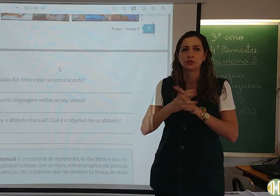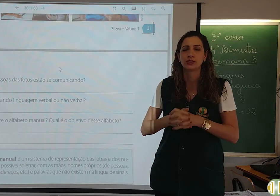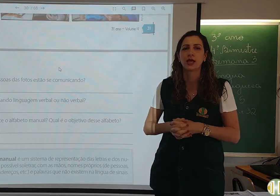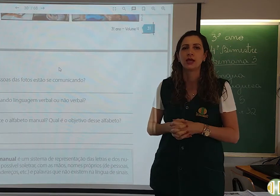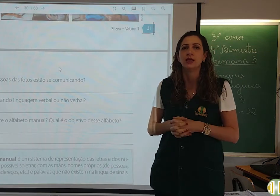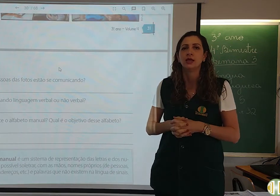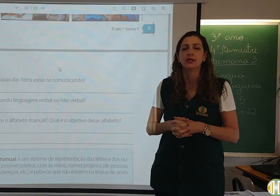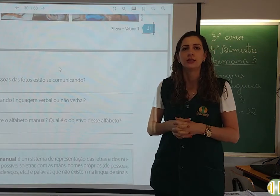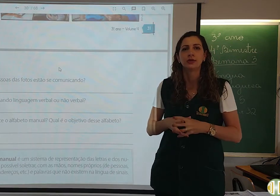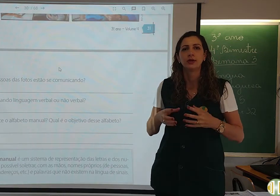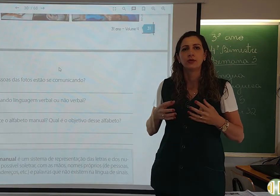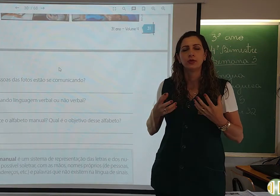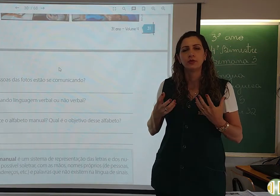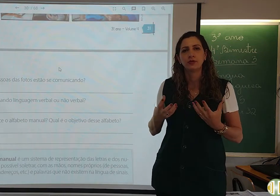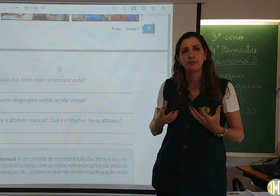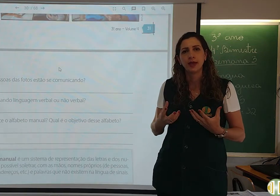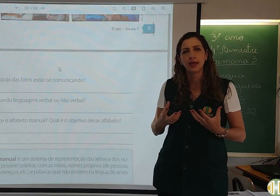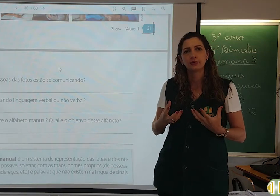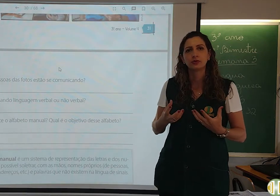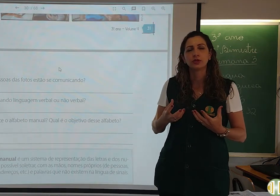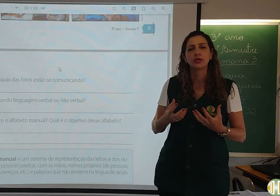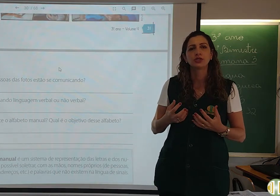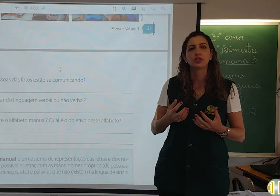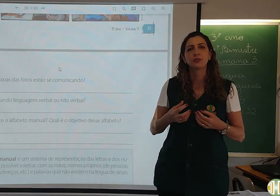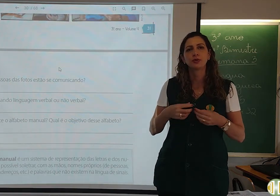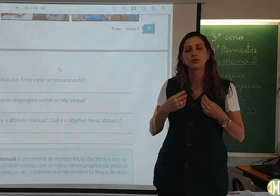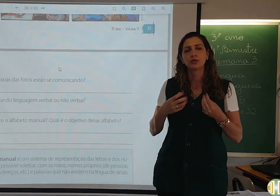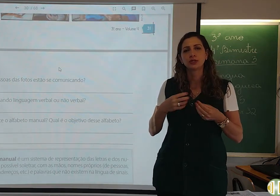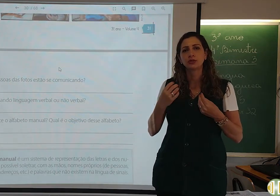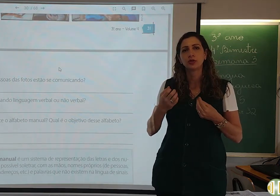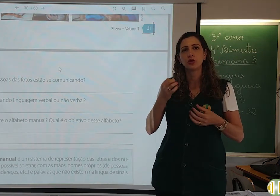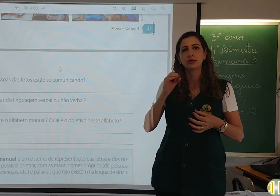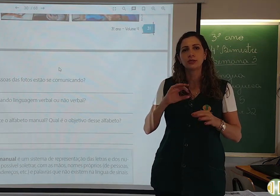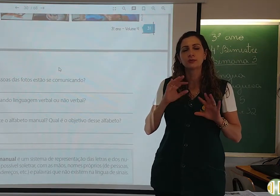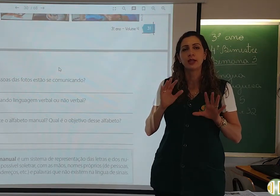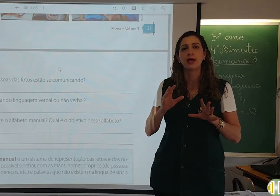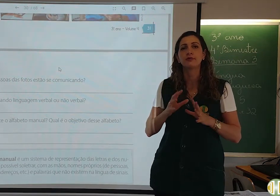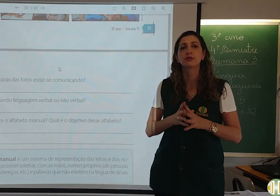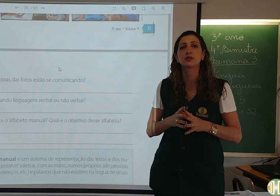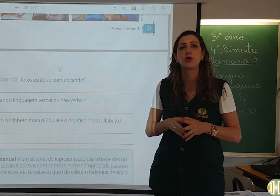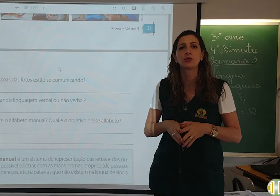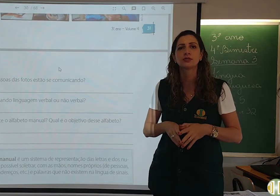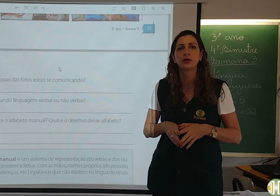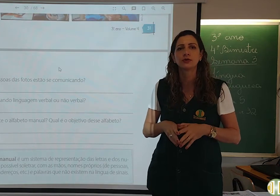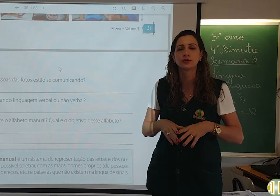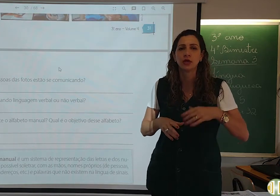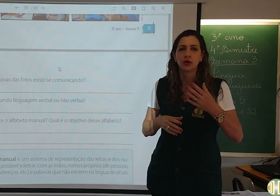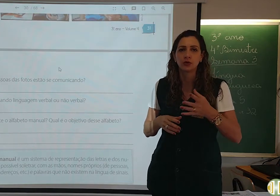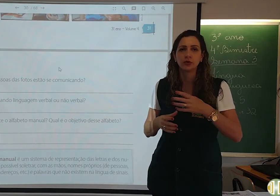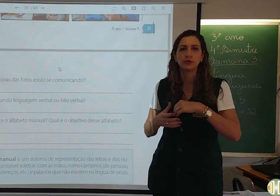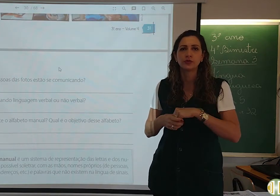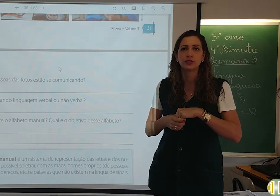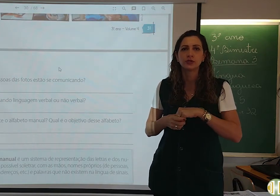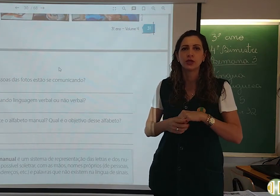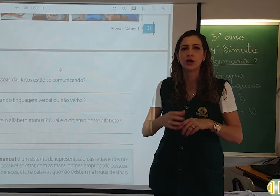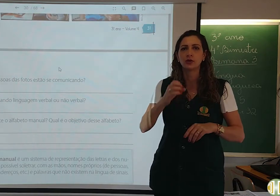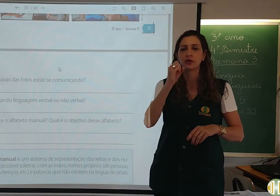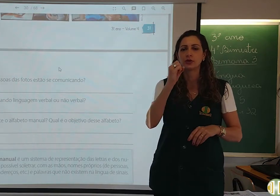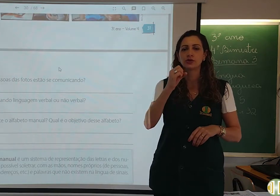né? Então, ele é um alfabeto que a gente pronuncia todas as palavras com as mãos. Como eu fiz no início da aula, né? Ó, que eu te